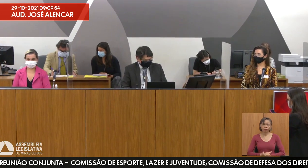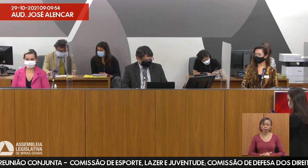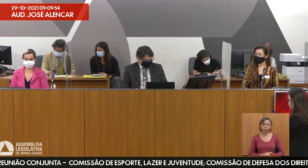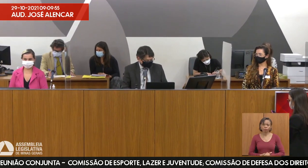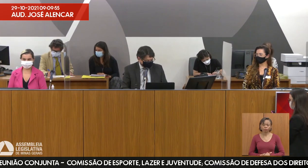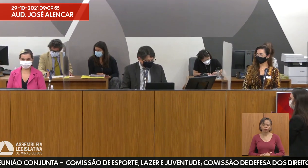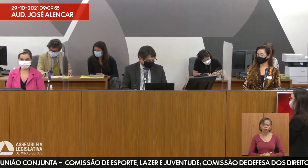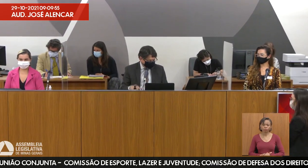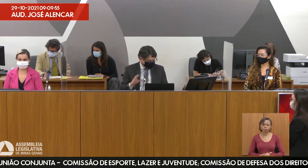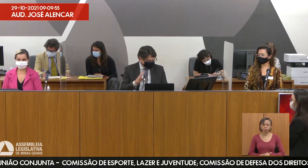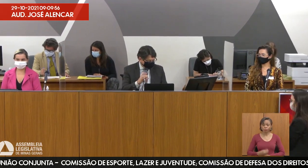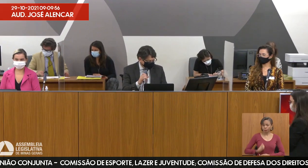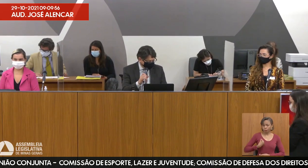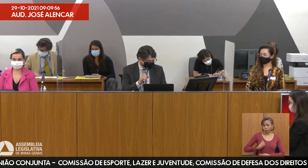Convidados presentes: